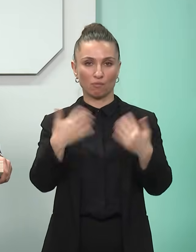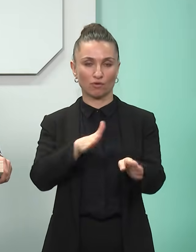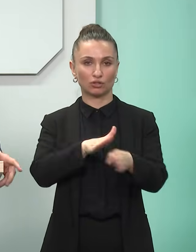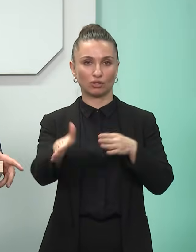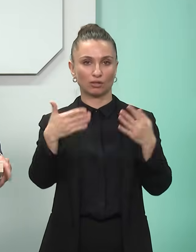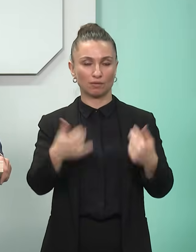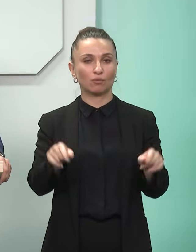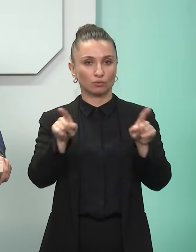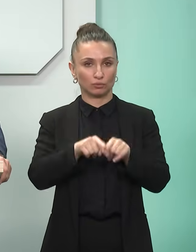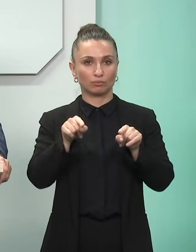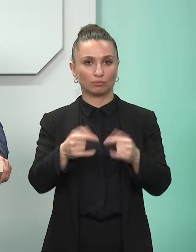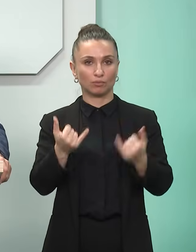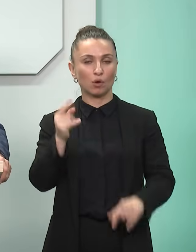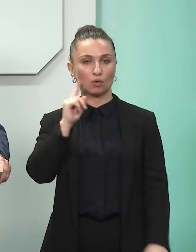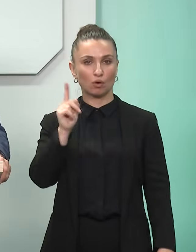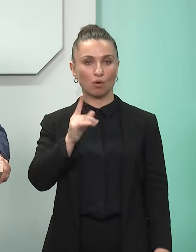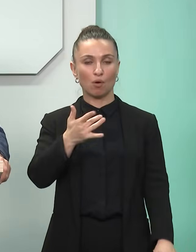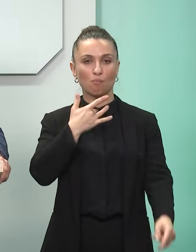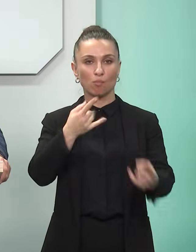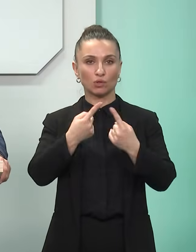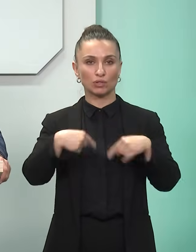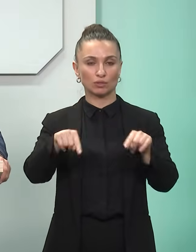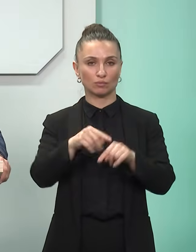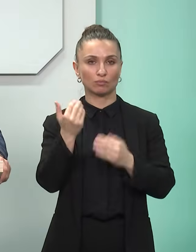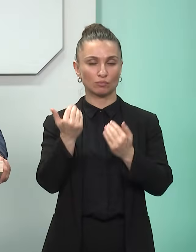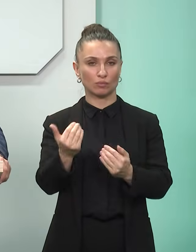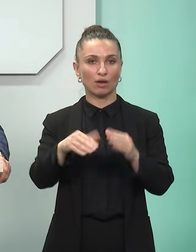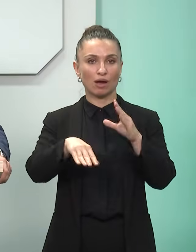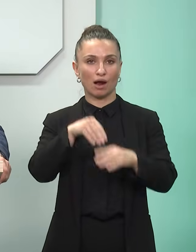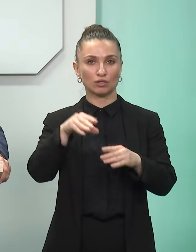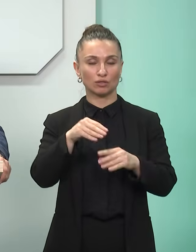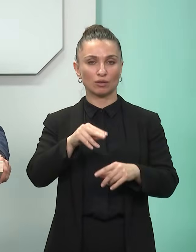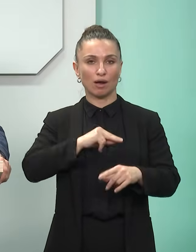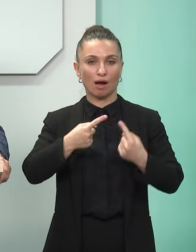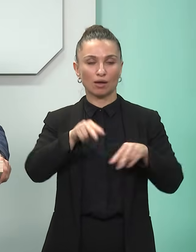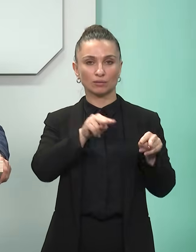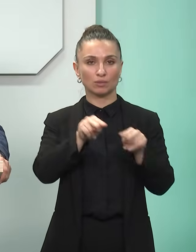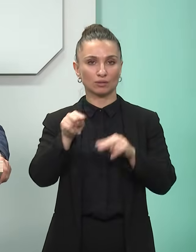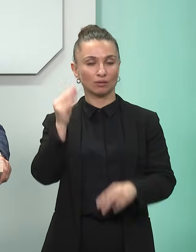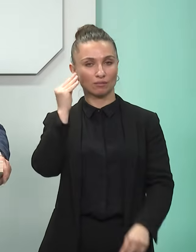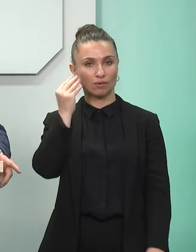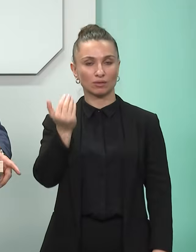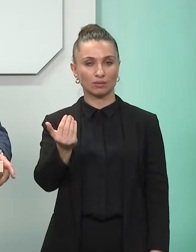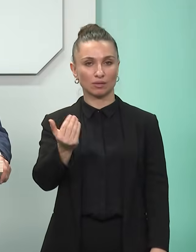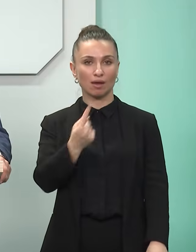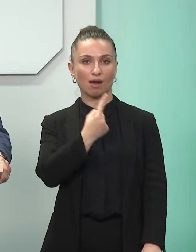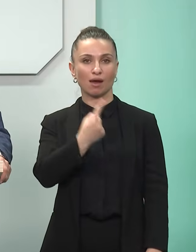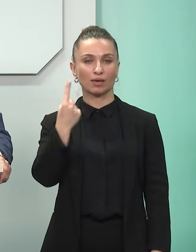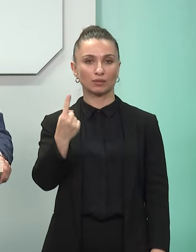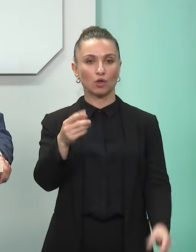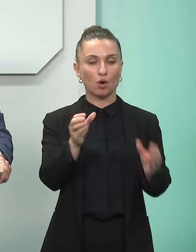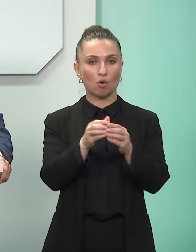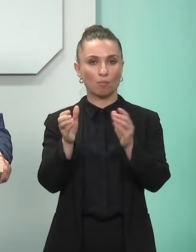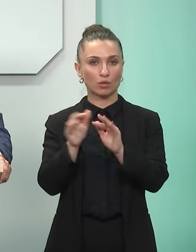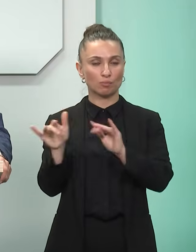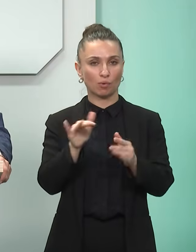შედგა. მიუხედავად იმისა, რომ მუნიციპალიტეტის ორგანოთა არჩევნები ადმინისტრირების თვალსაზრისით ერთ-ერთი